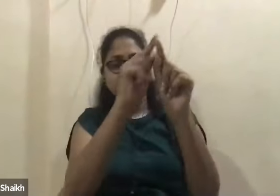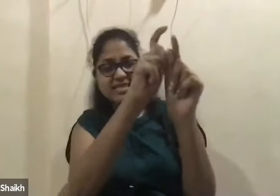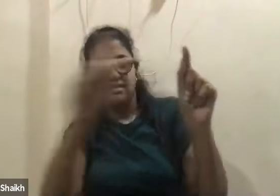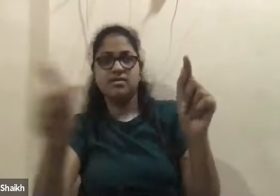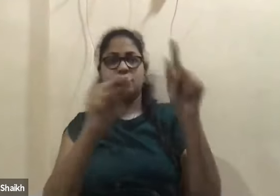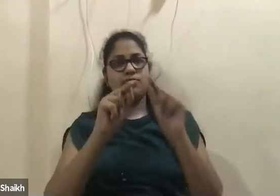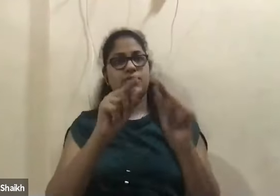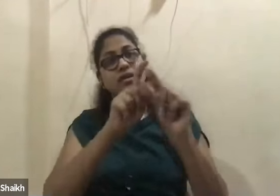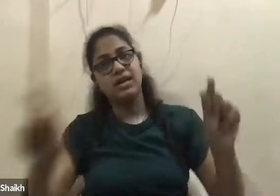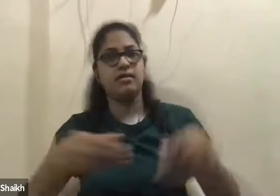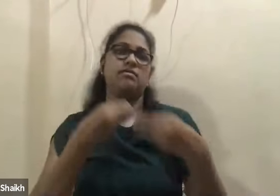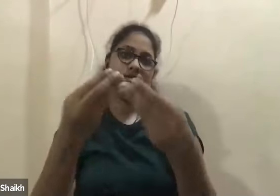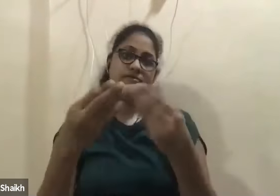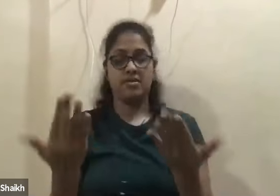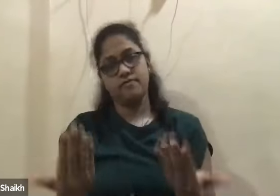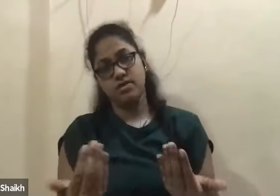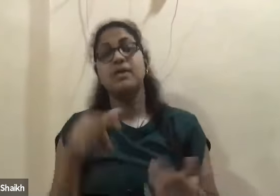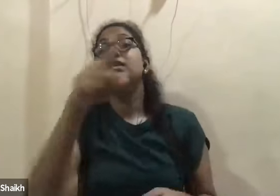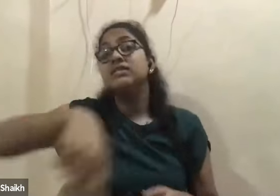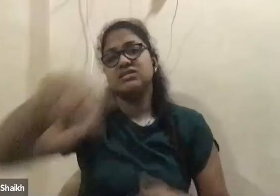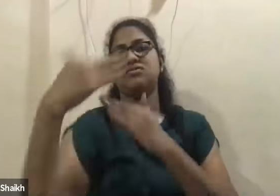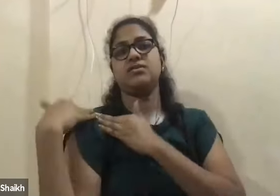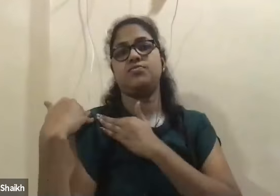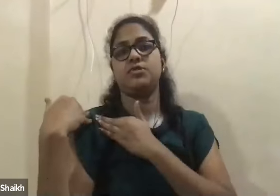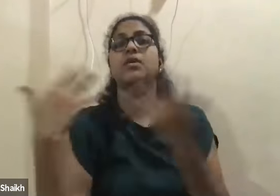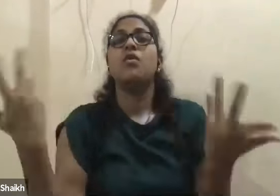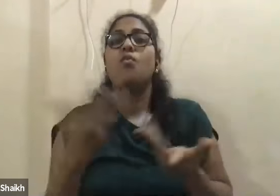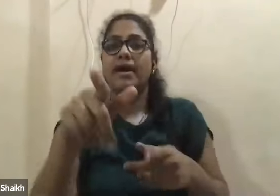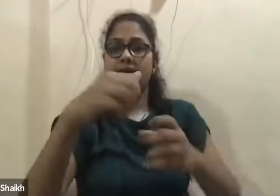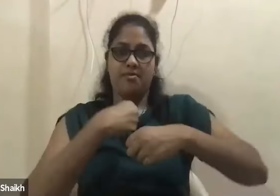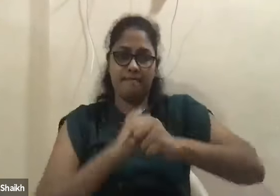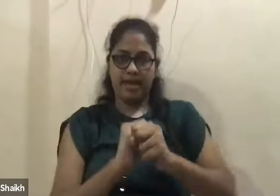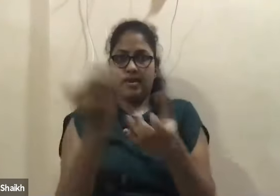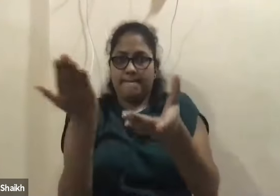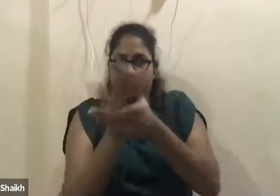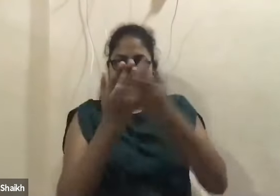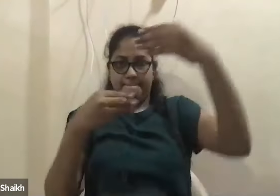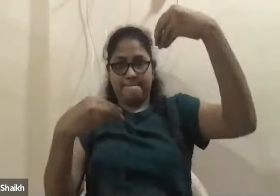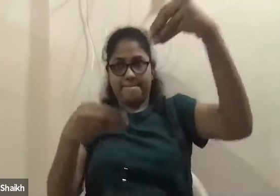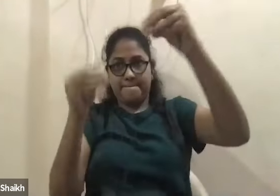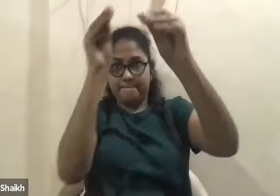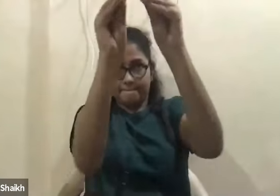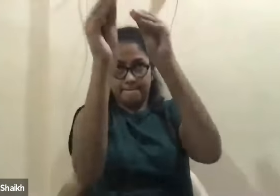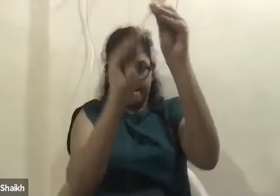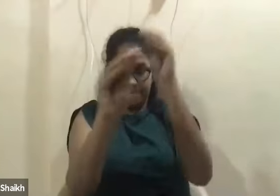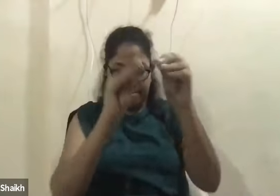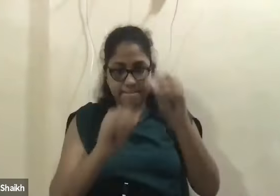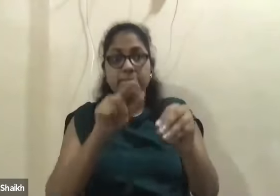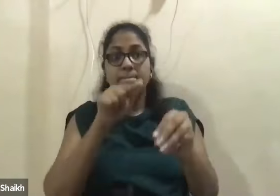it depends on you. You are drafting a document that's like a law for the trust that you're creating. It's like